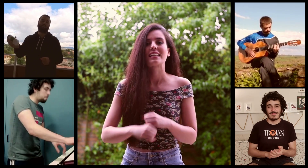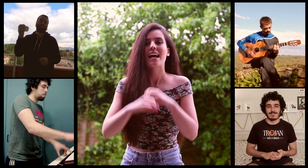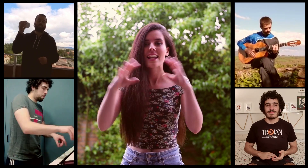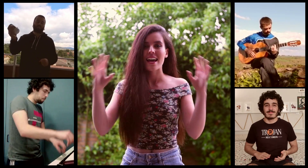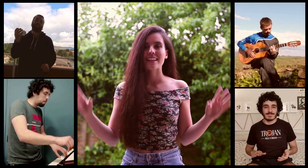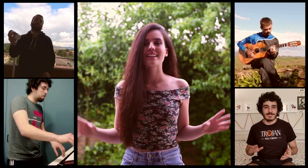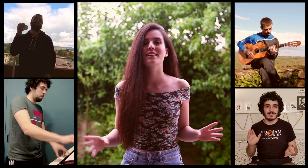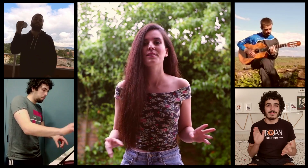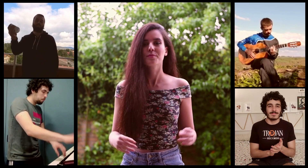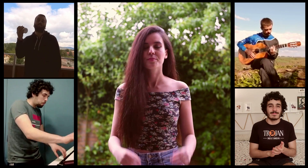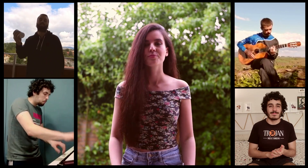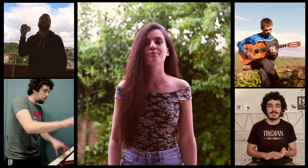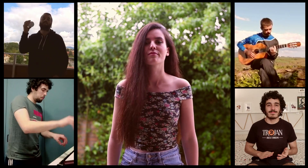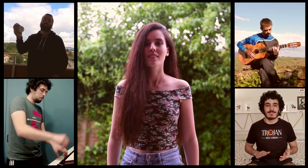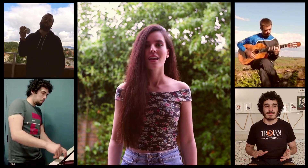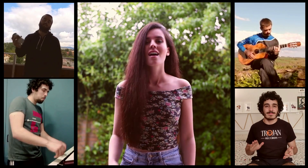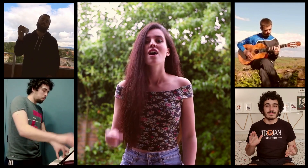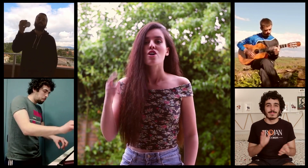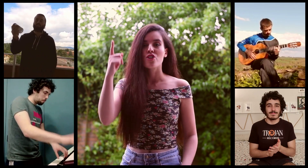goizetan argi,